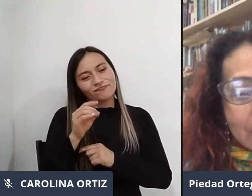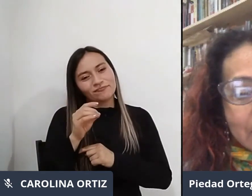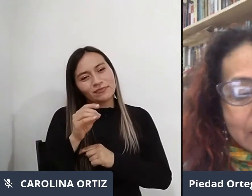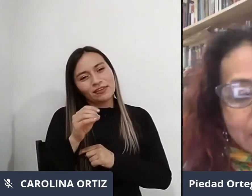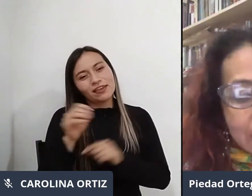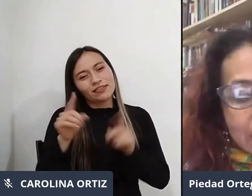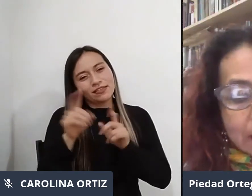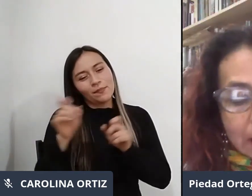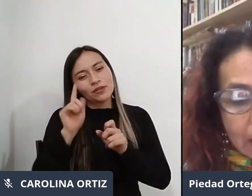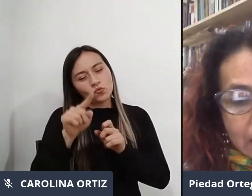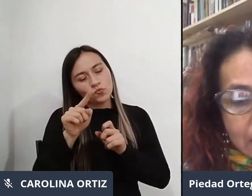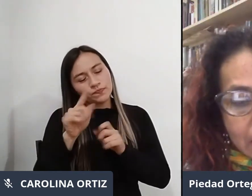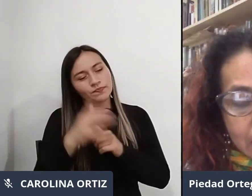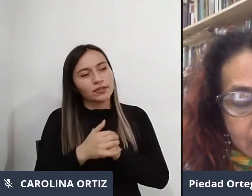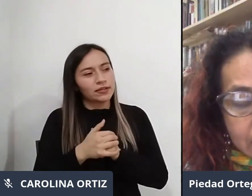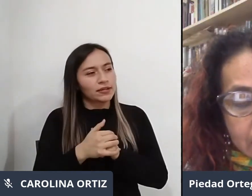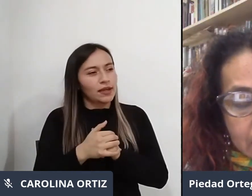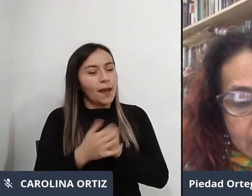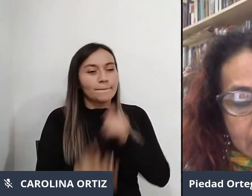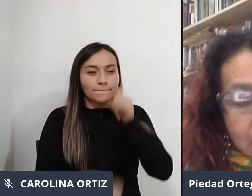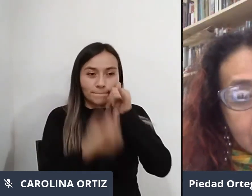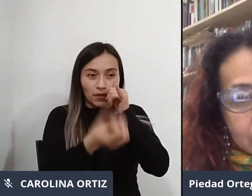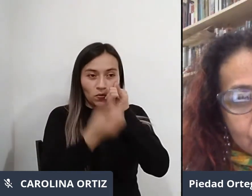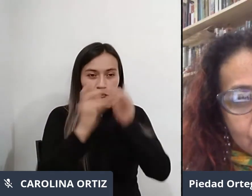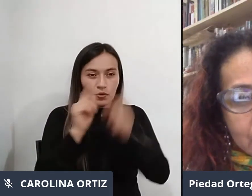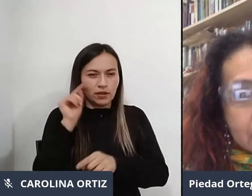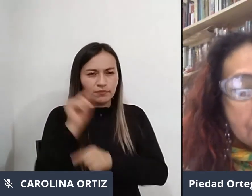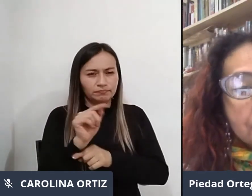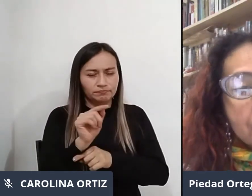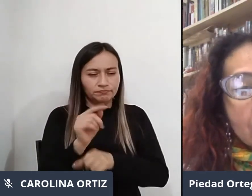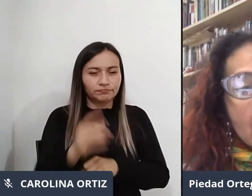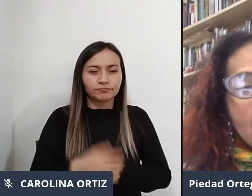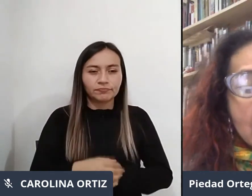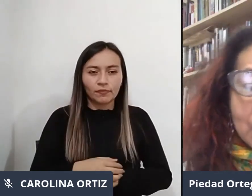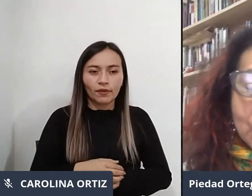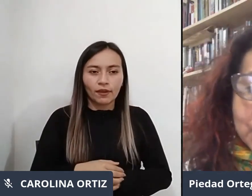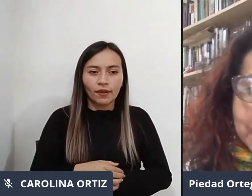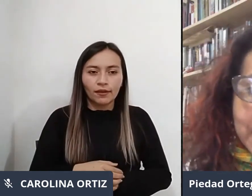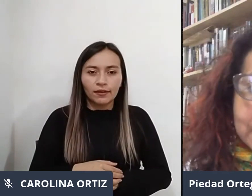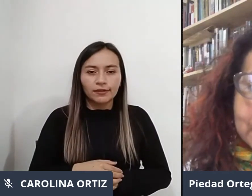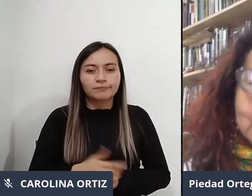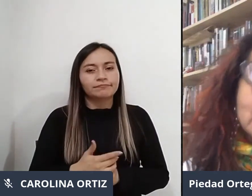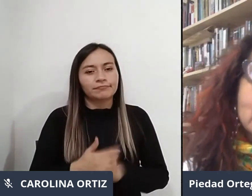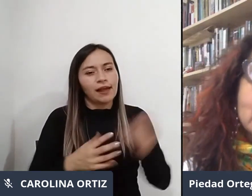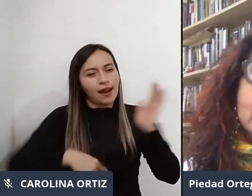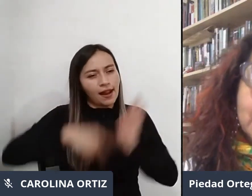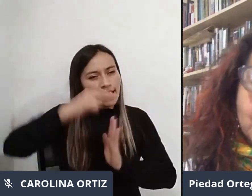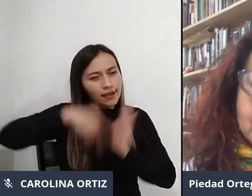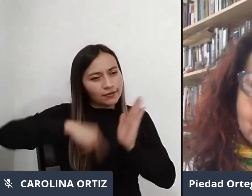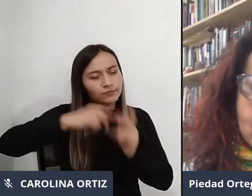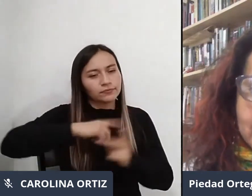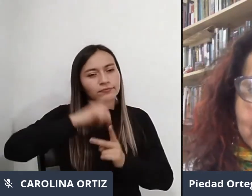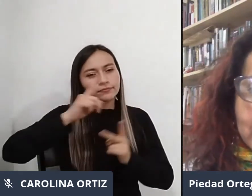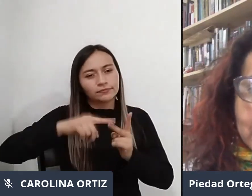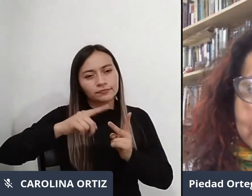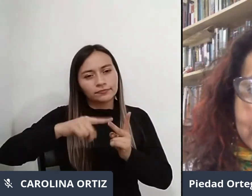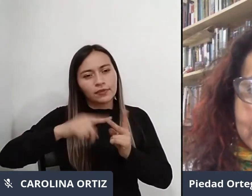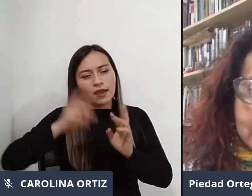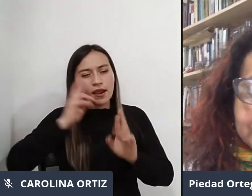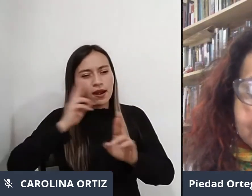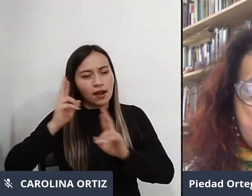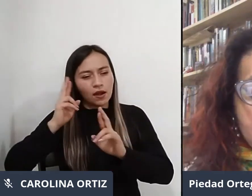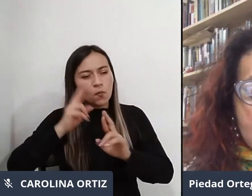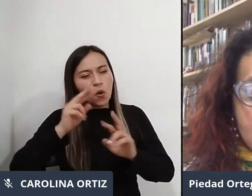pedagogía crítica, que es la lectura, el reconocimiento y el posicionamiento en el